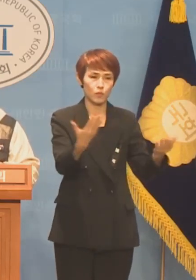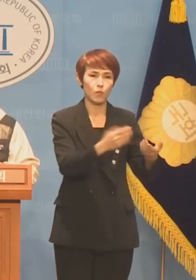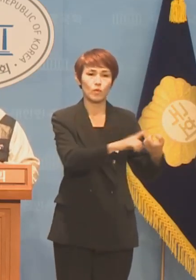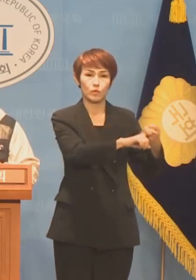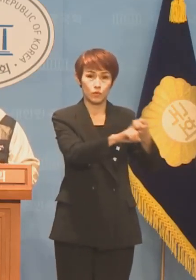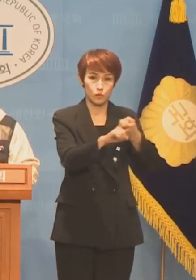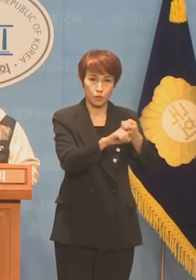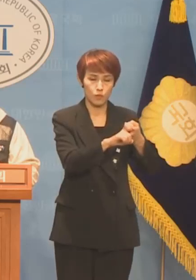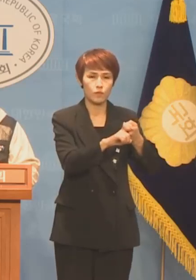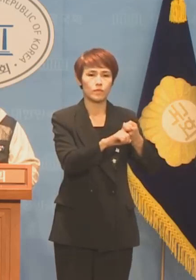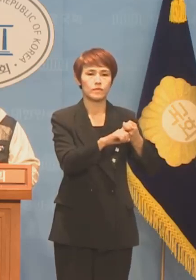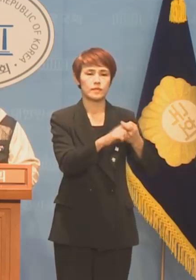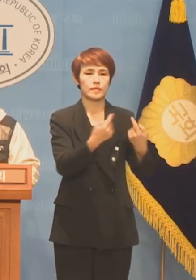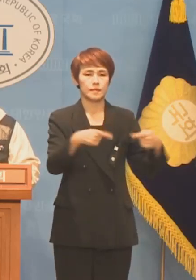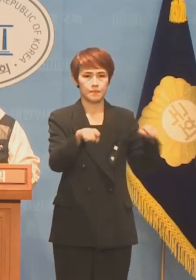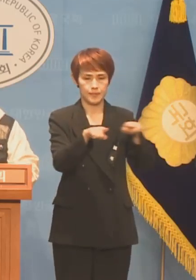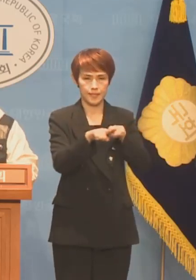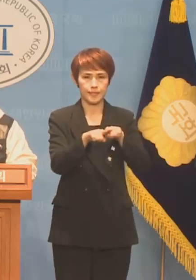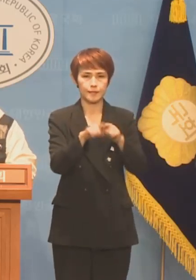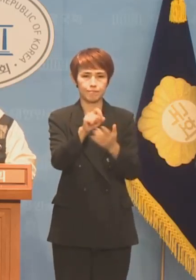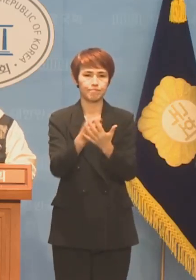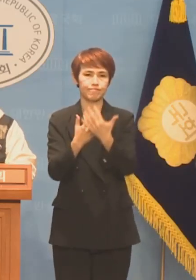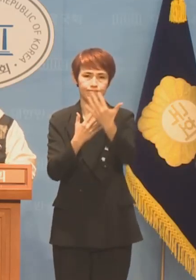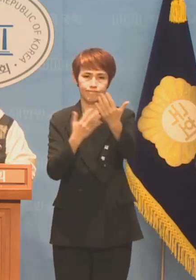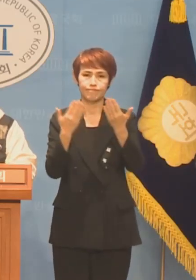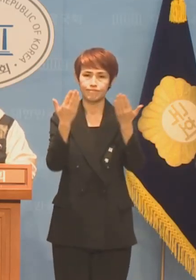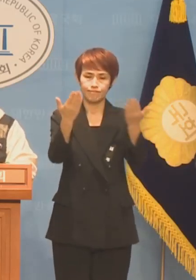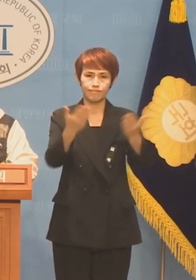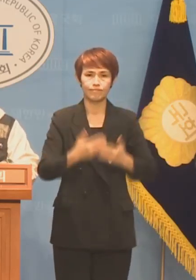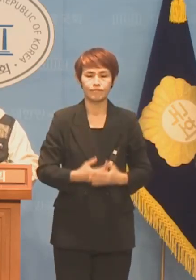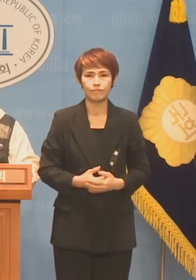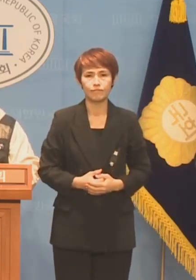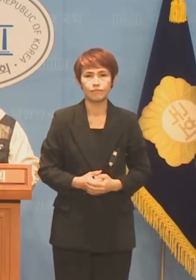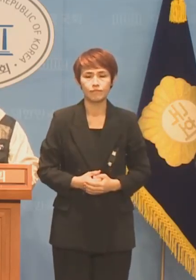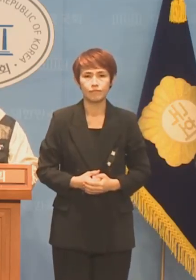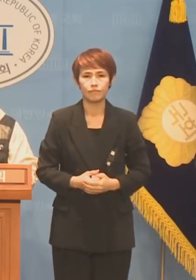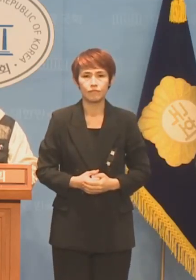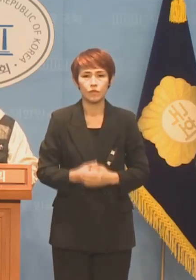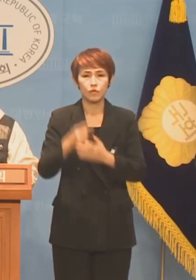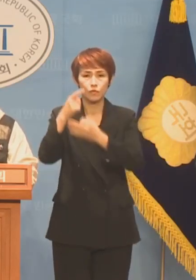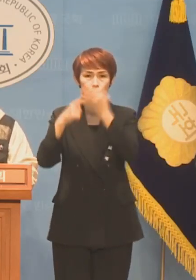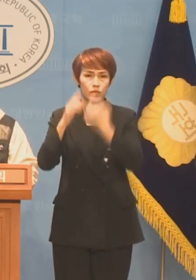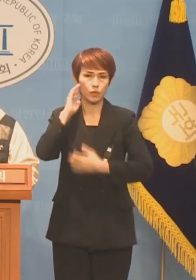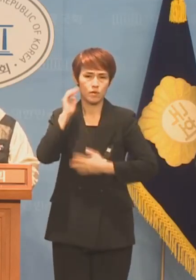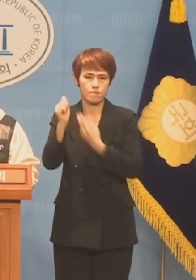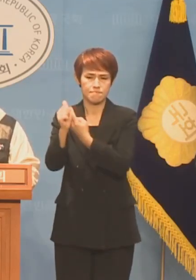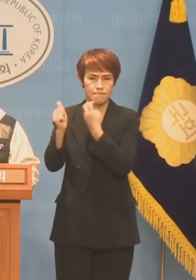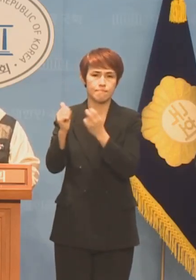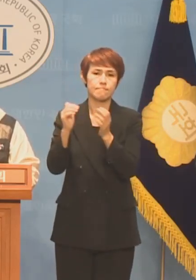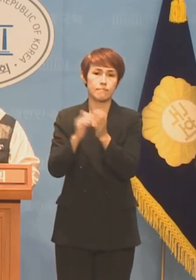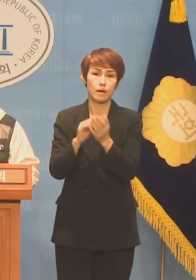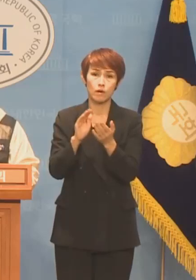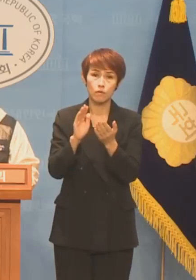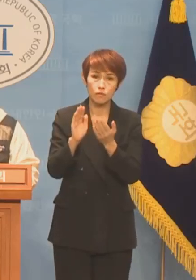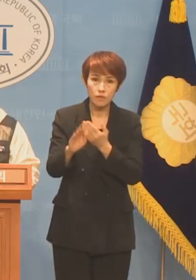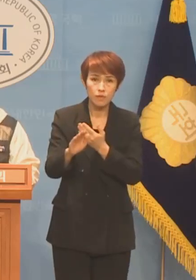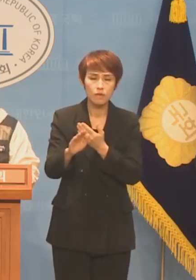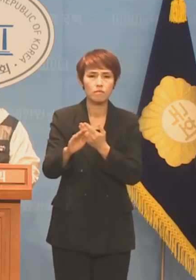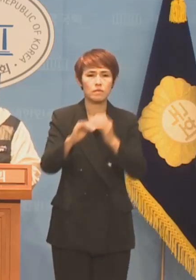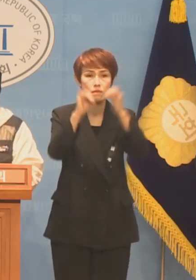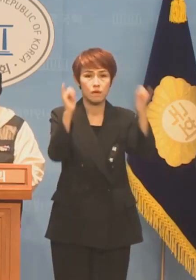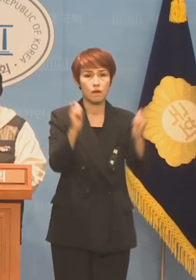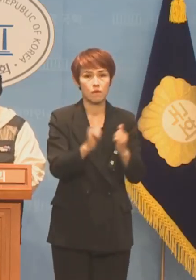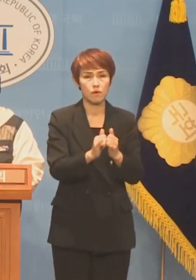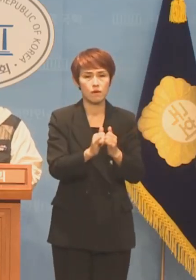충북지역본부가 공동으로 좀 진행을 하도록 하겠습니다. 윤석열 대통령 탄핵 이후에 우리 사회는 계엄